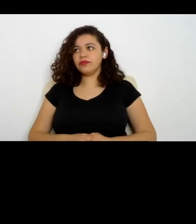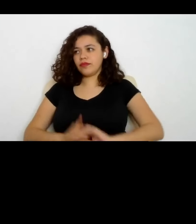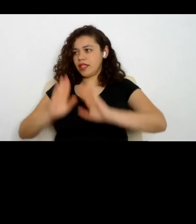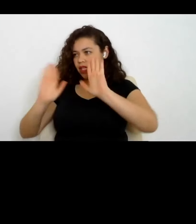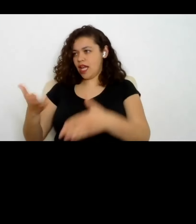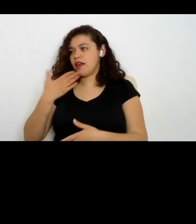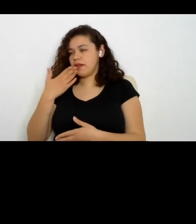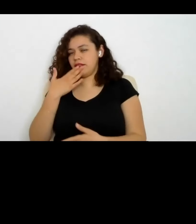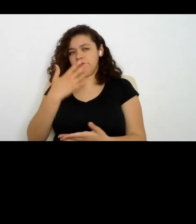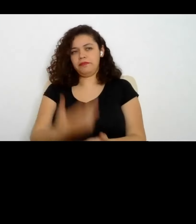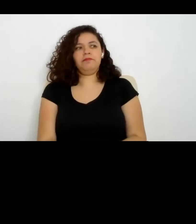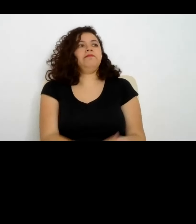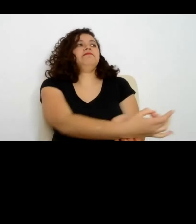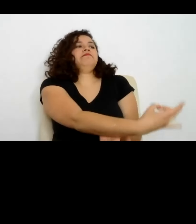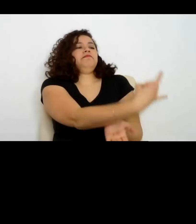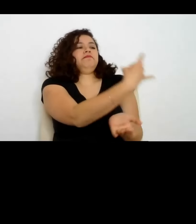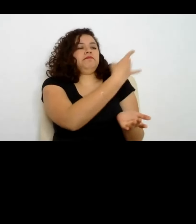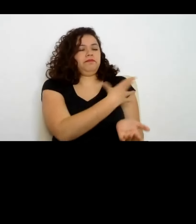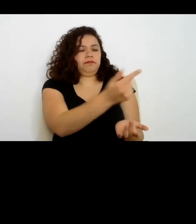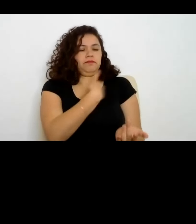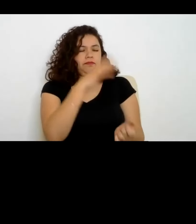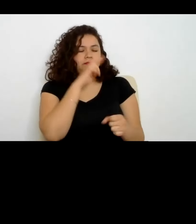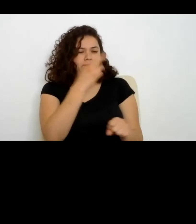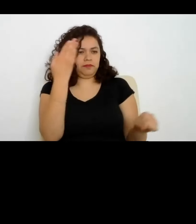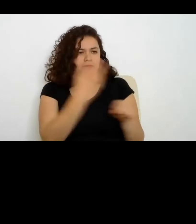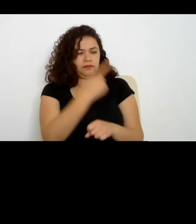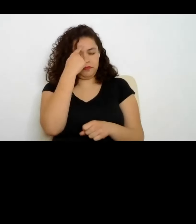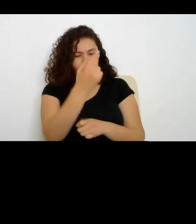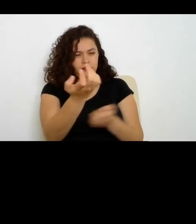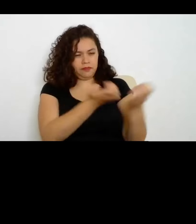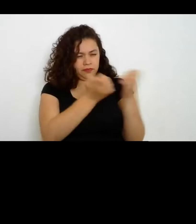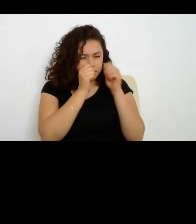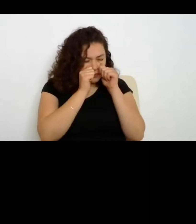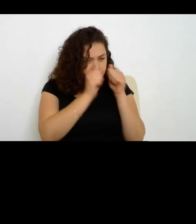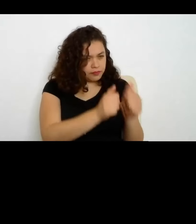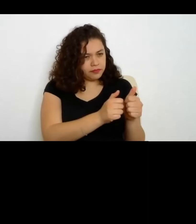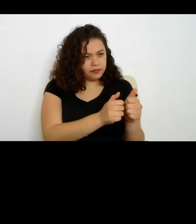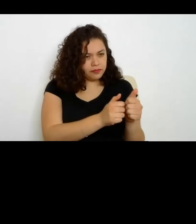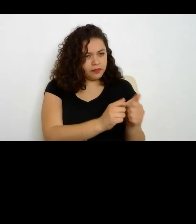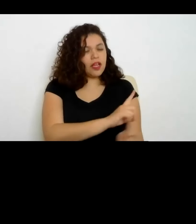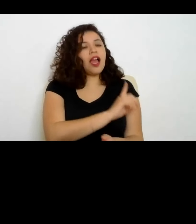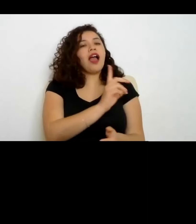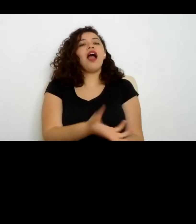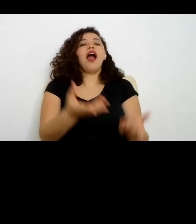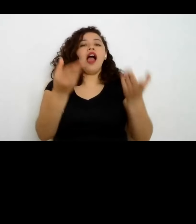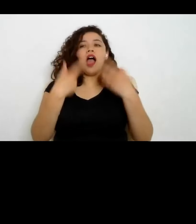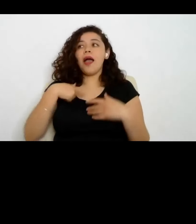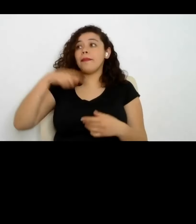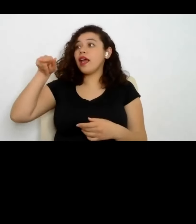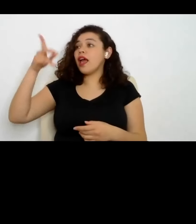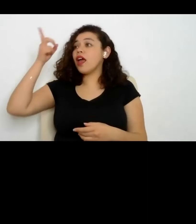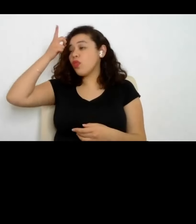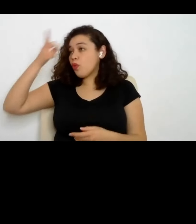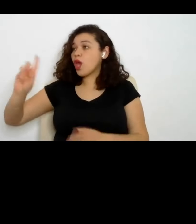hizo. Entonces, el área responsable de atender el ejercicio de los derechos ARCO le va a notificar al titular que su solicitud